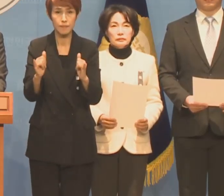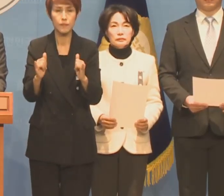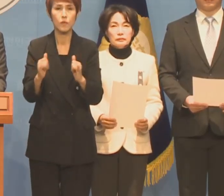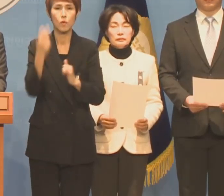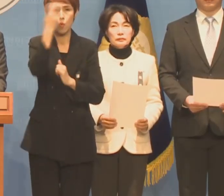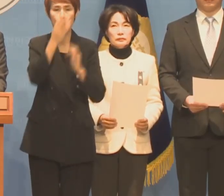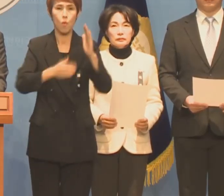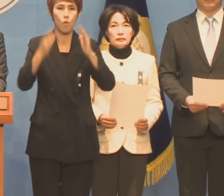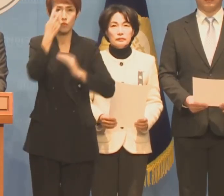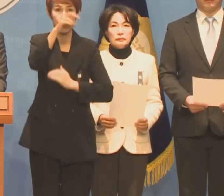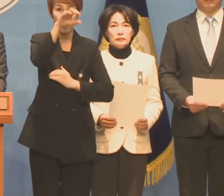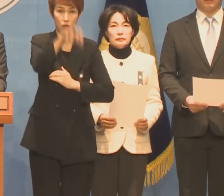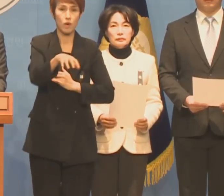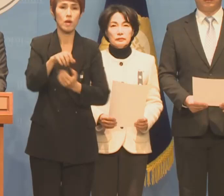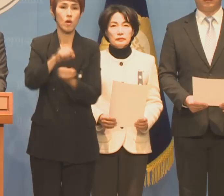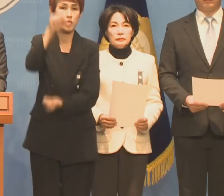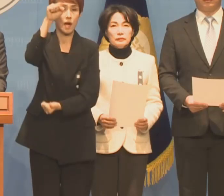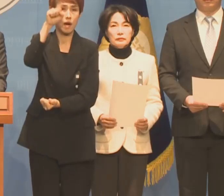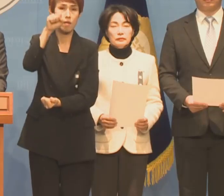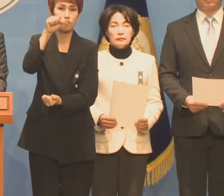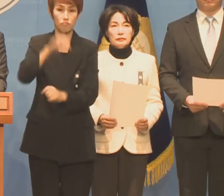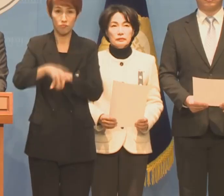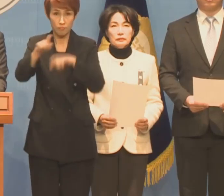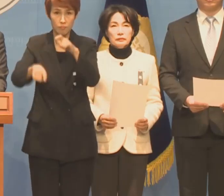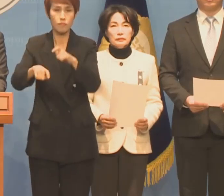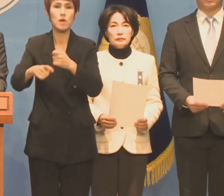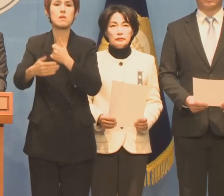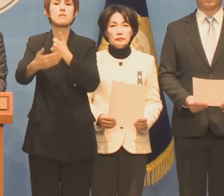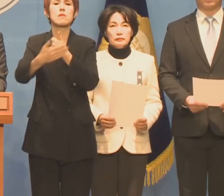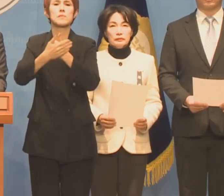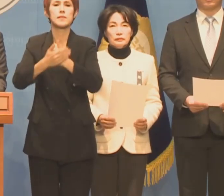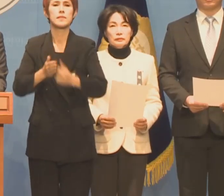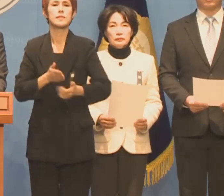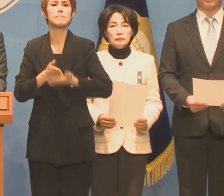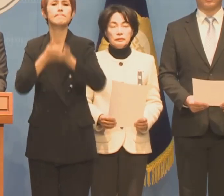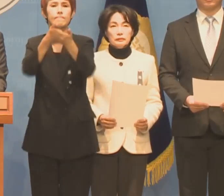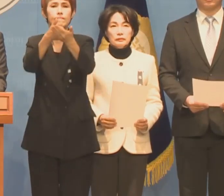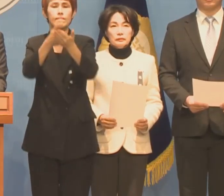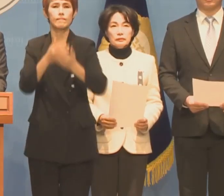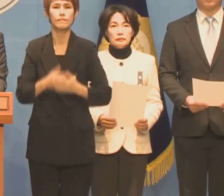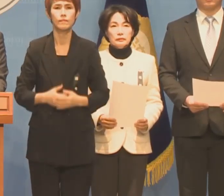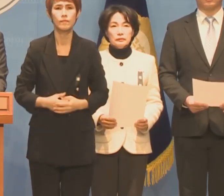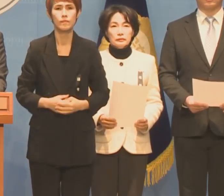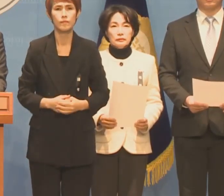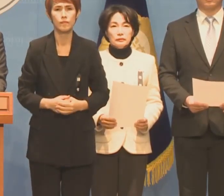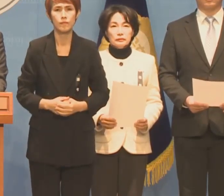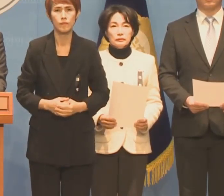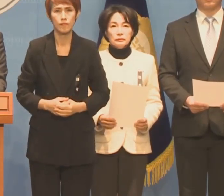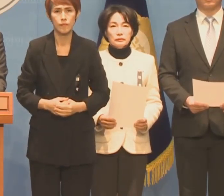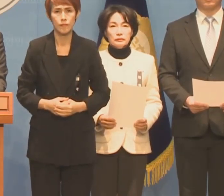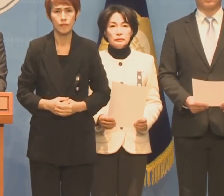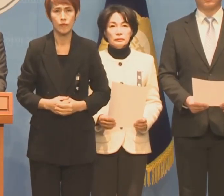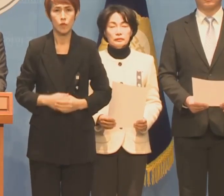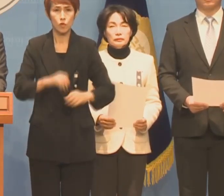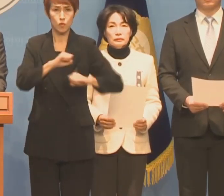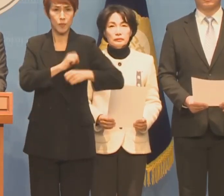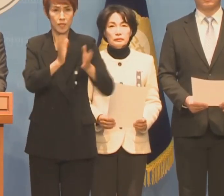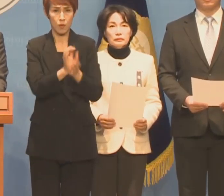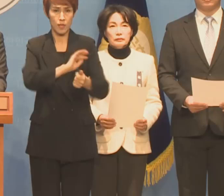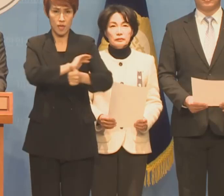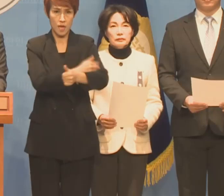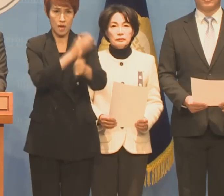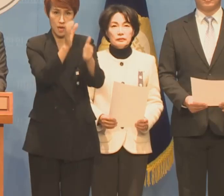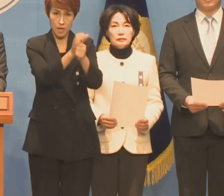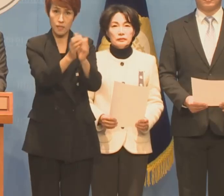공수처의 영장 집행에 적극 협조할 것을 강력하게 촉구한다. 국방부 장관